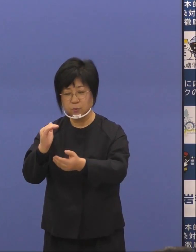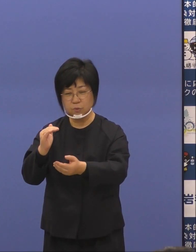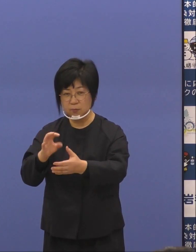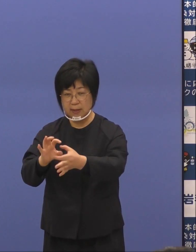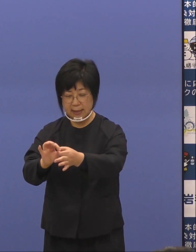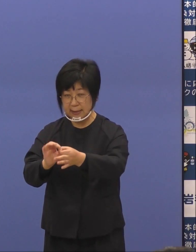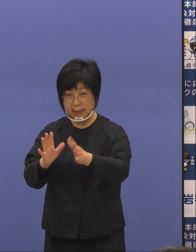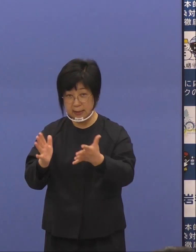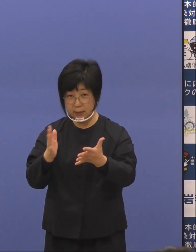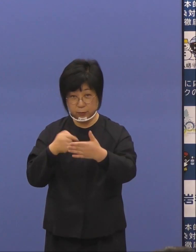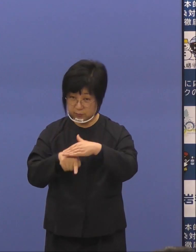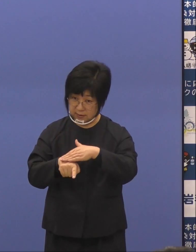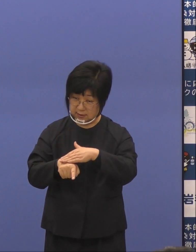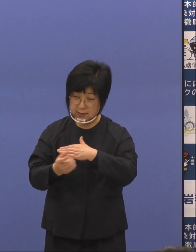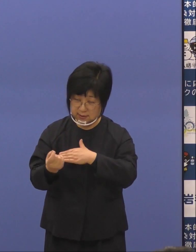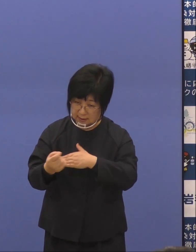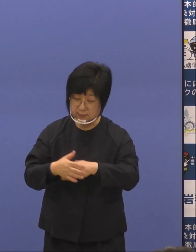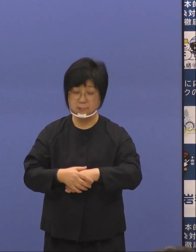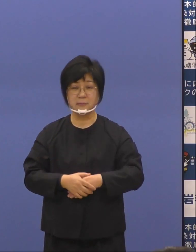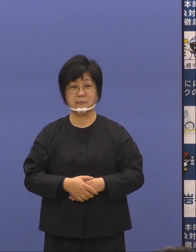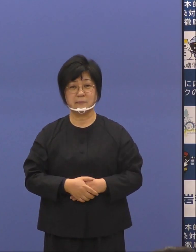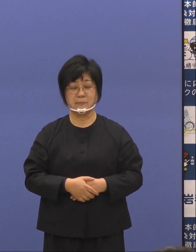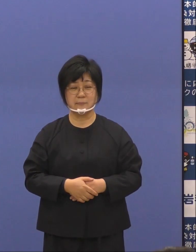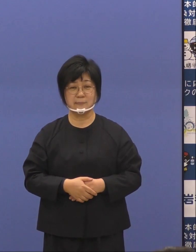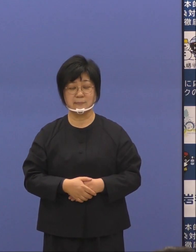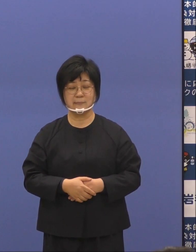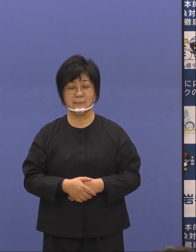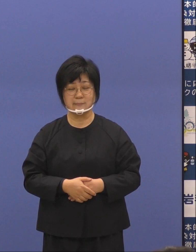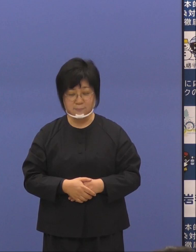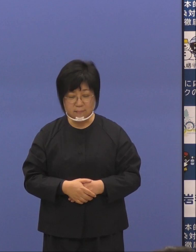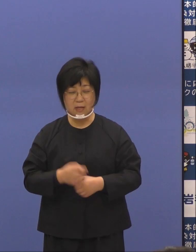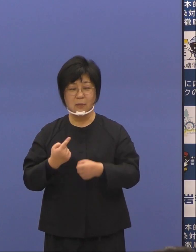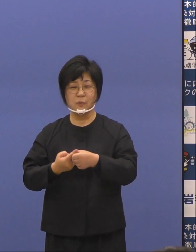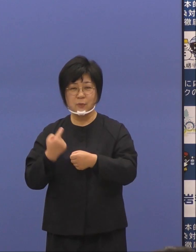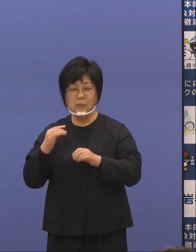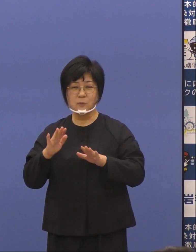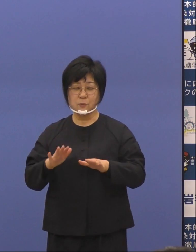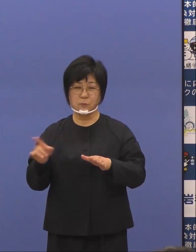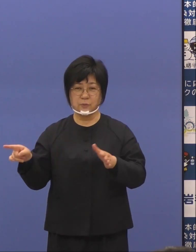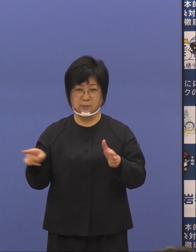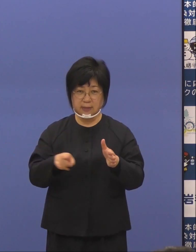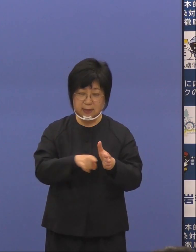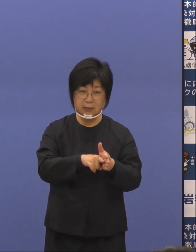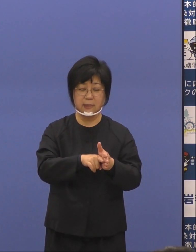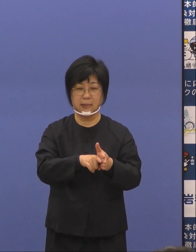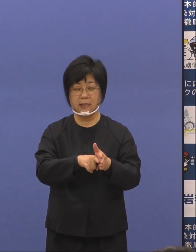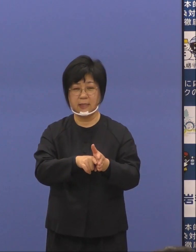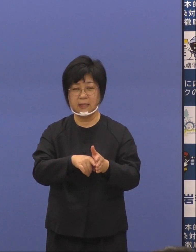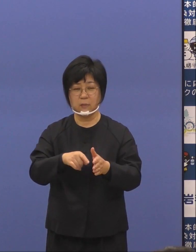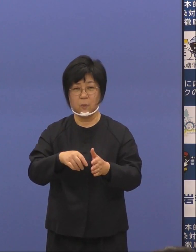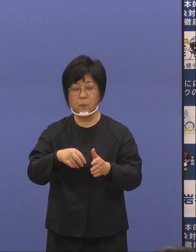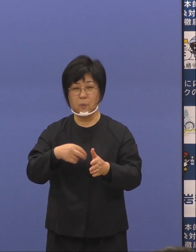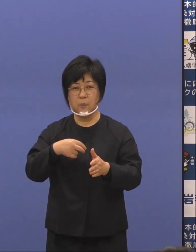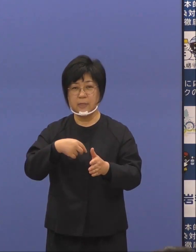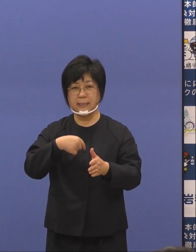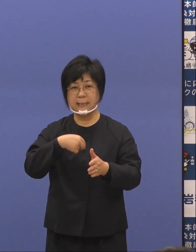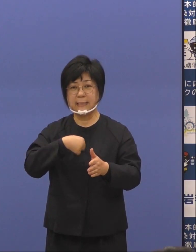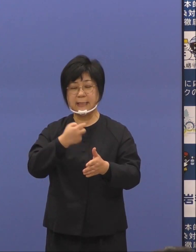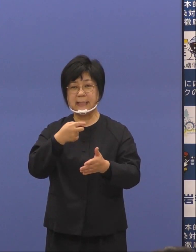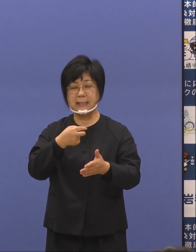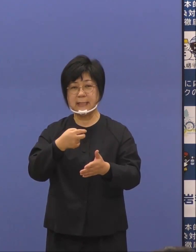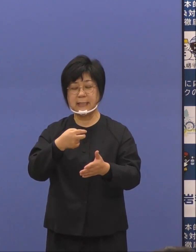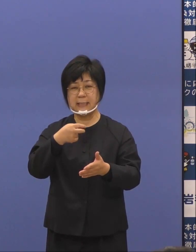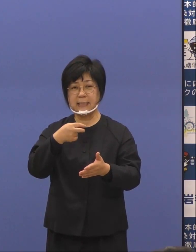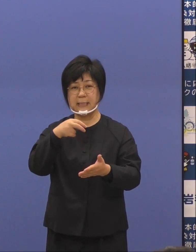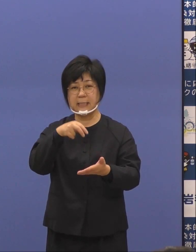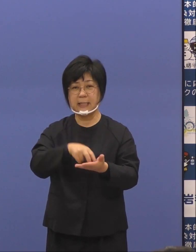去年から今年にかけて一つあるのは、立憲民主党本部がその岩手